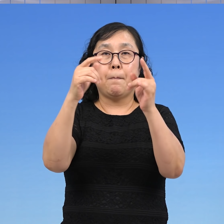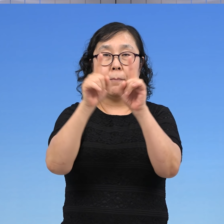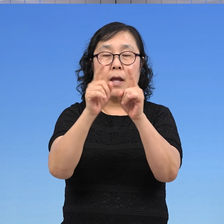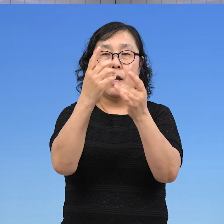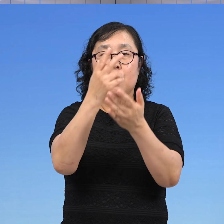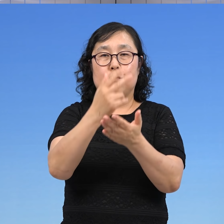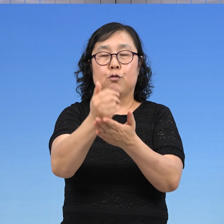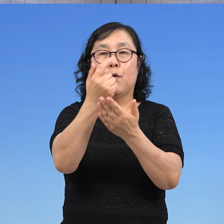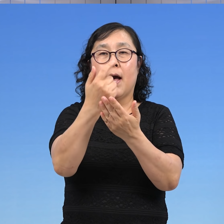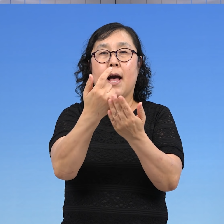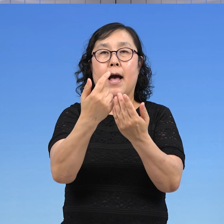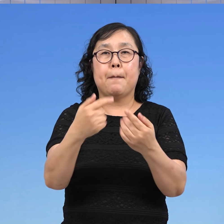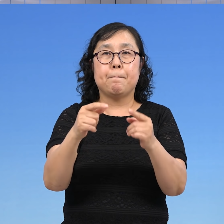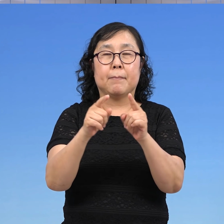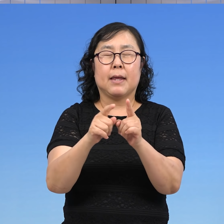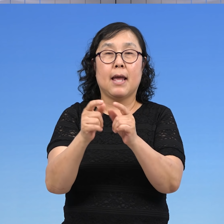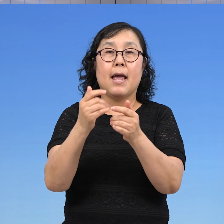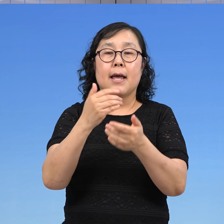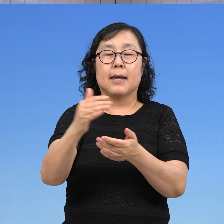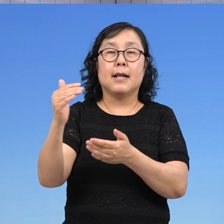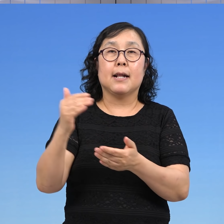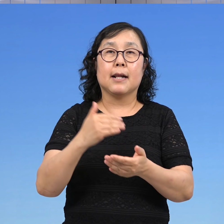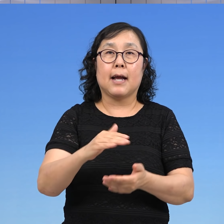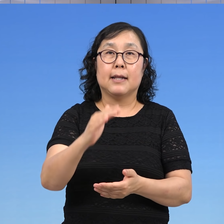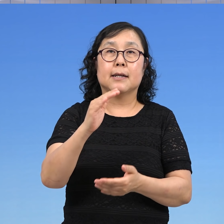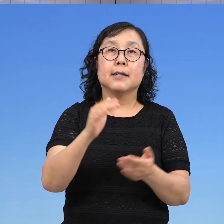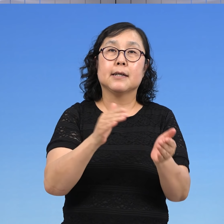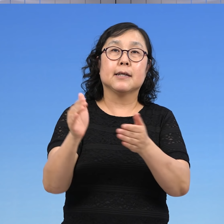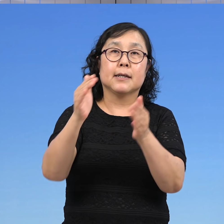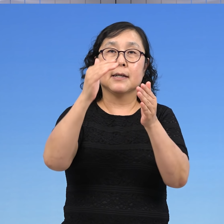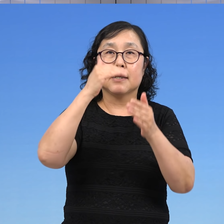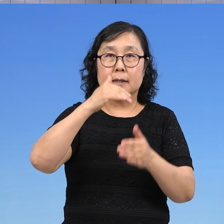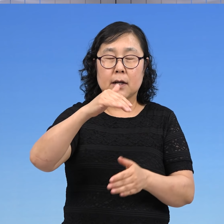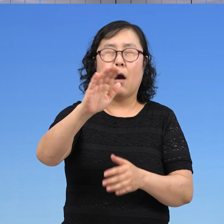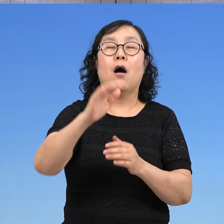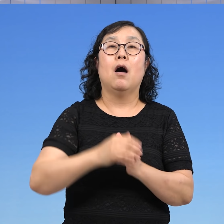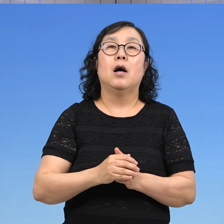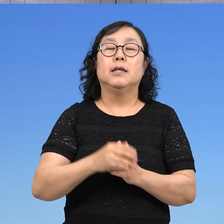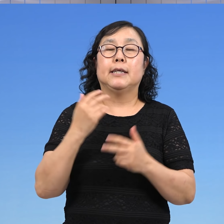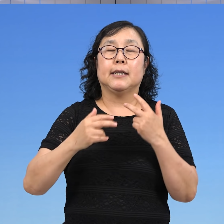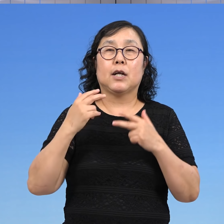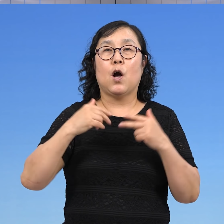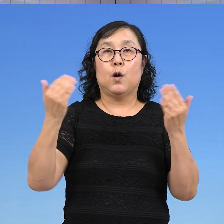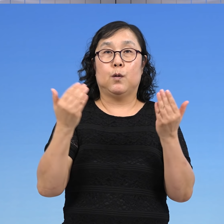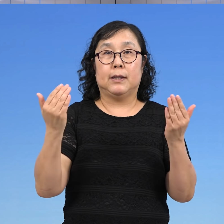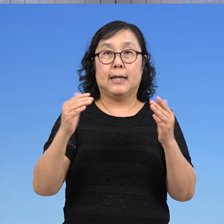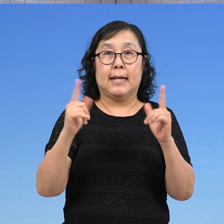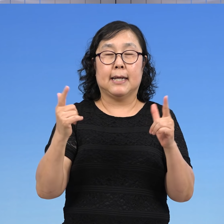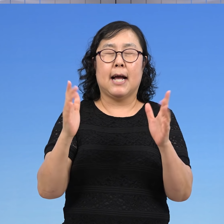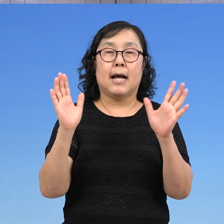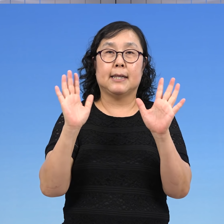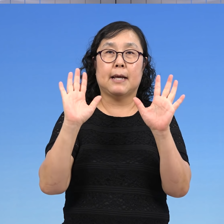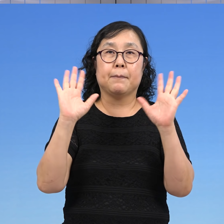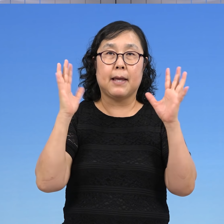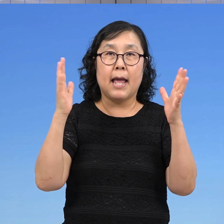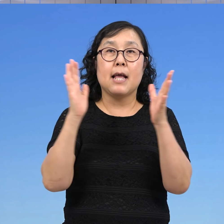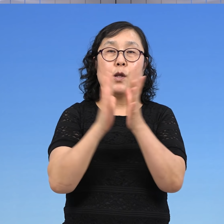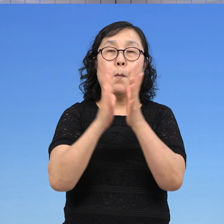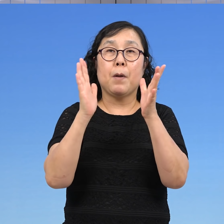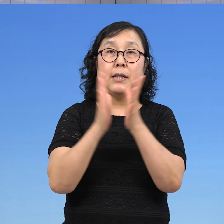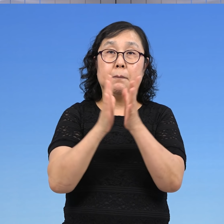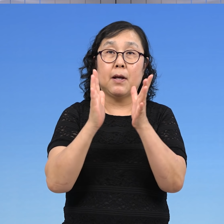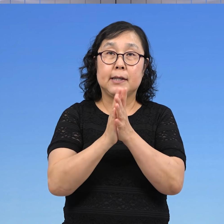함께 주와 같이 길 가는 것 즐거운 일 아닌가 오늘 말씀의 기억하시면 서 우리시 먼로 도수 펼치면서